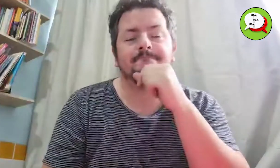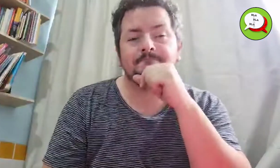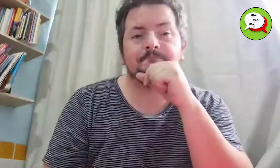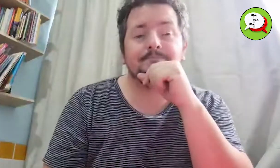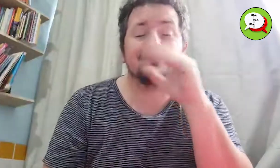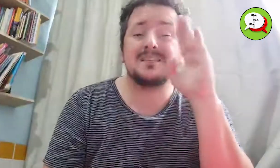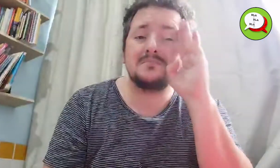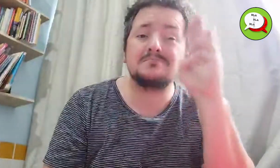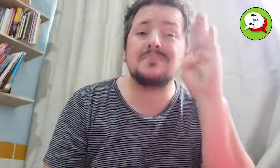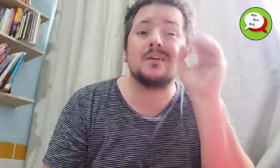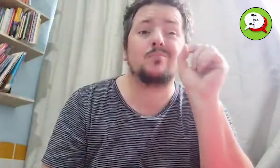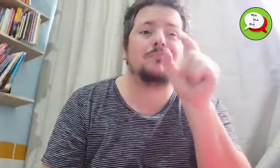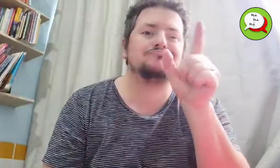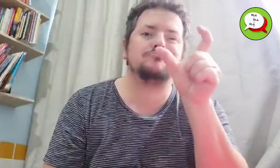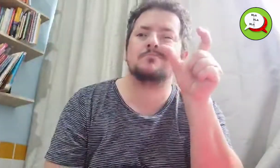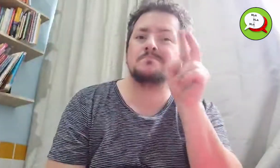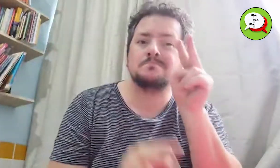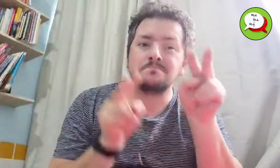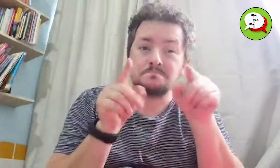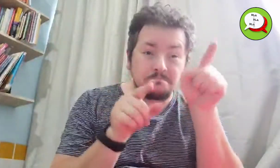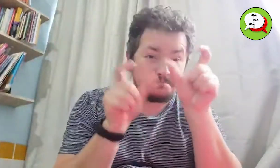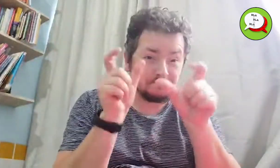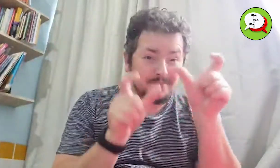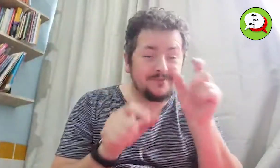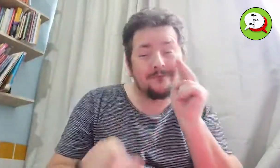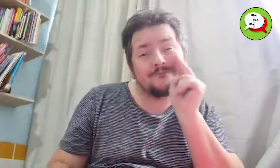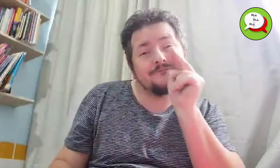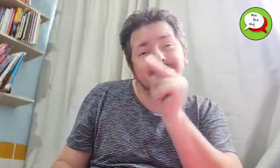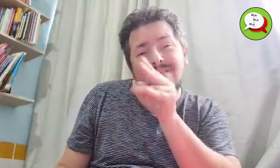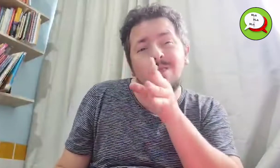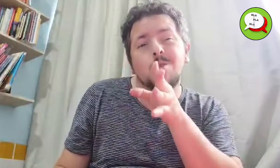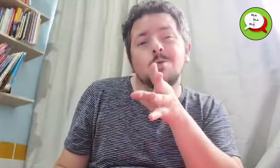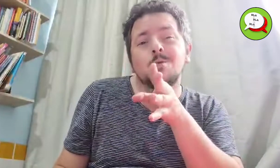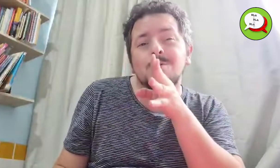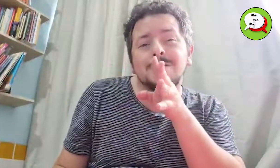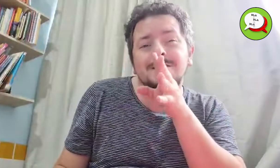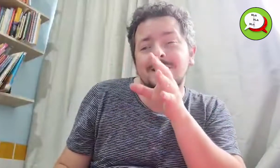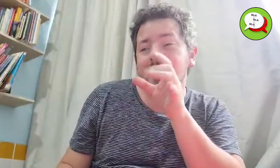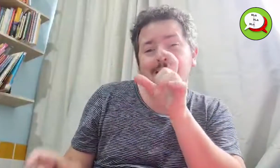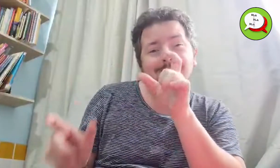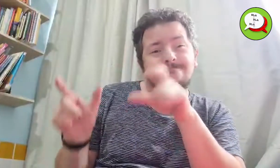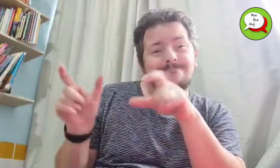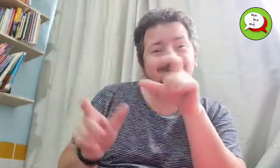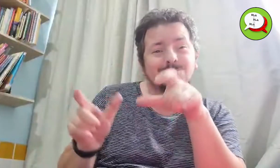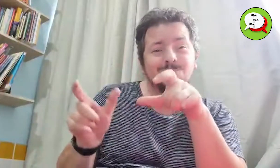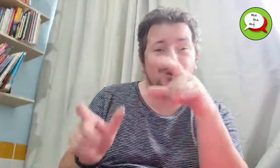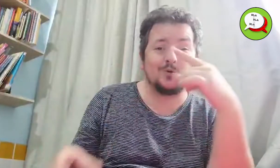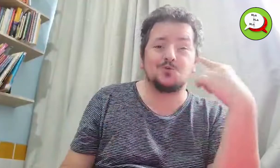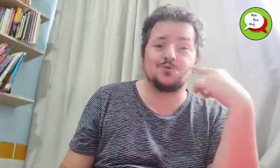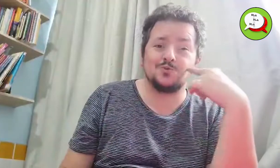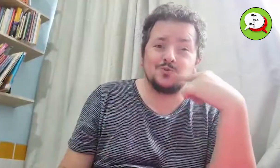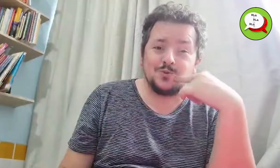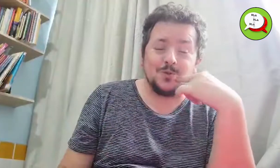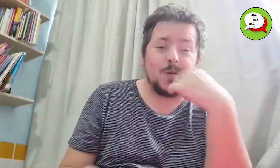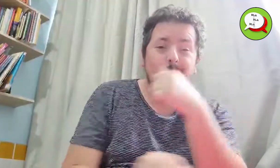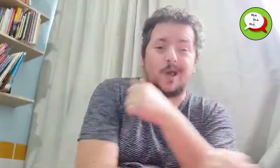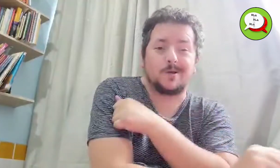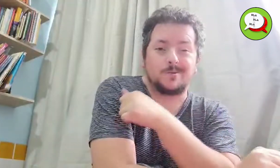mais interação. Mas o mais importante é observar, conhecer cada um dos